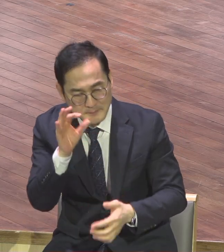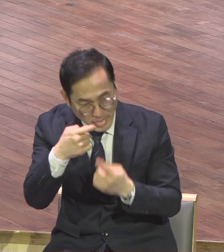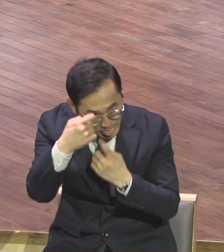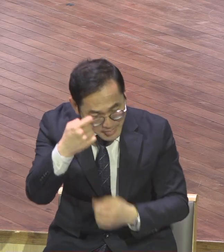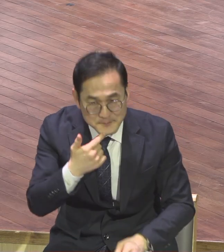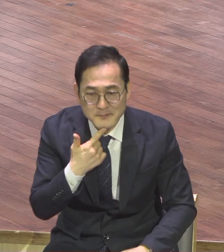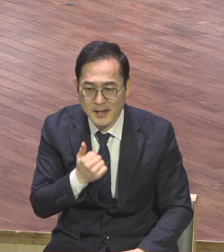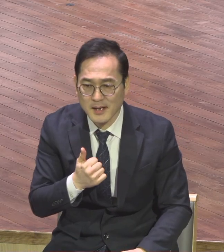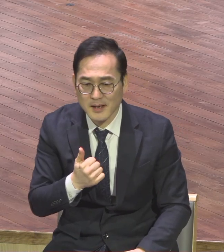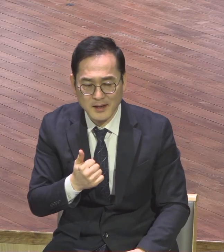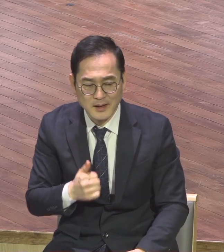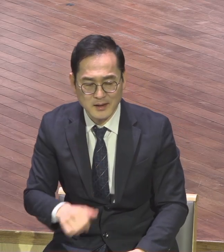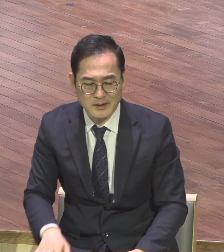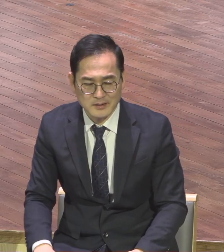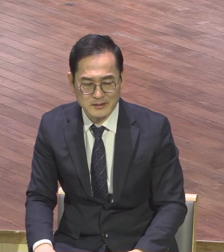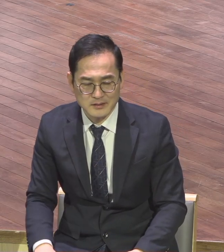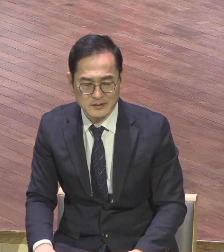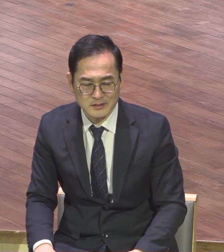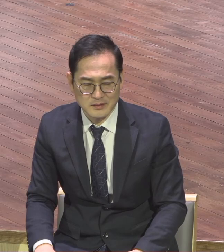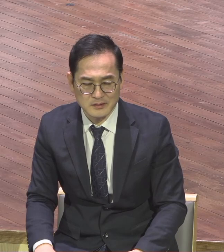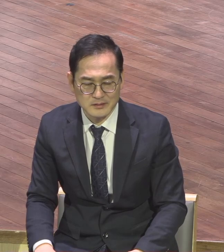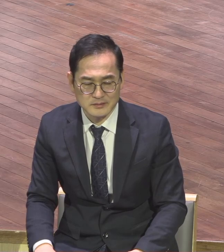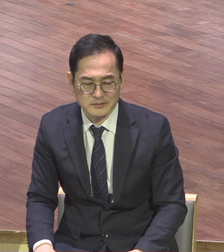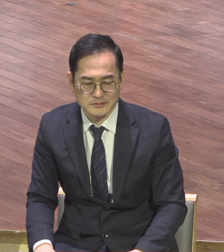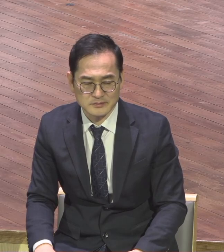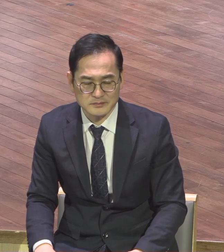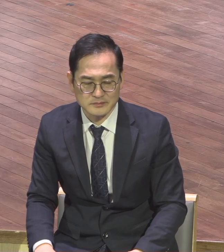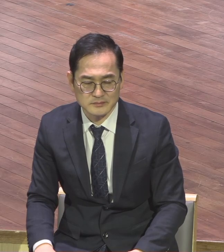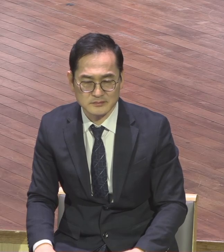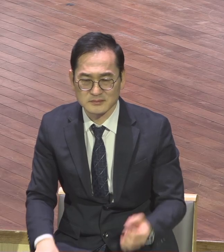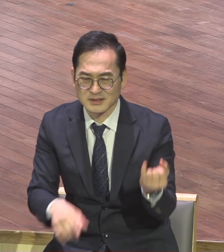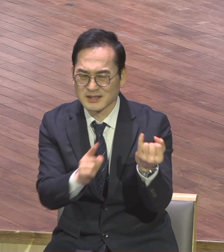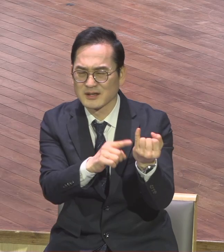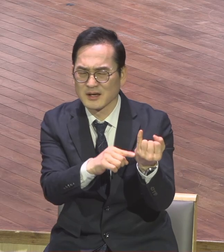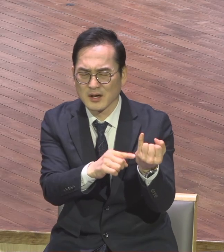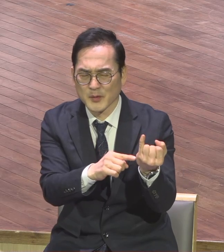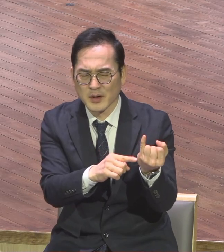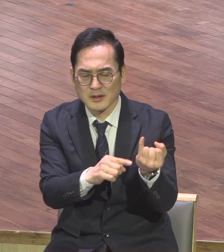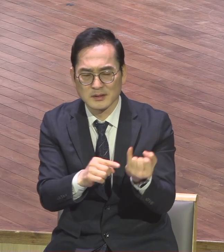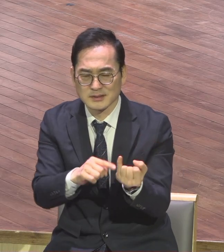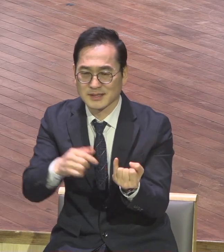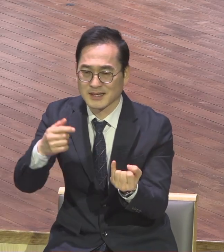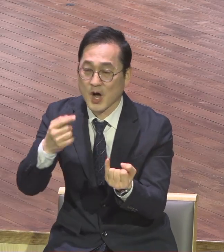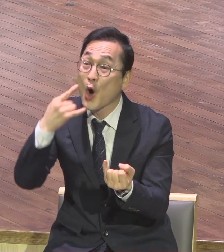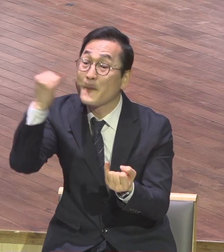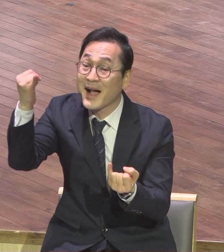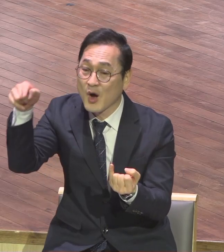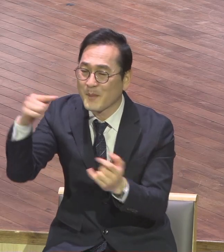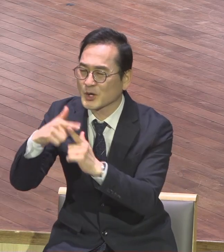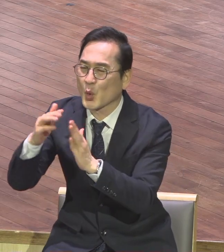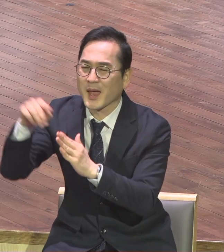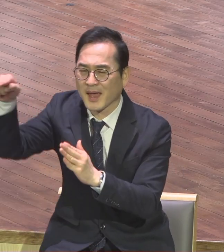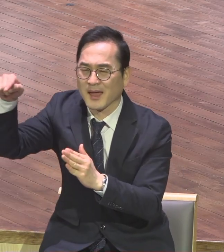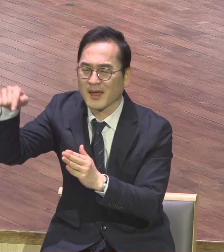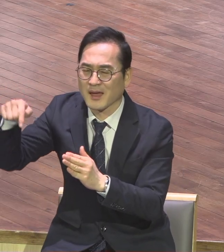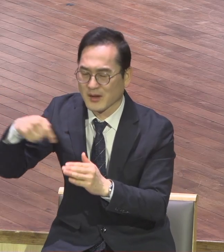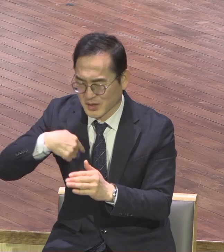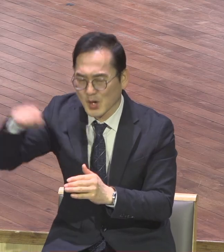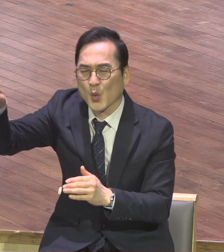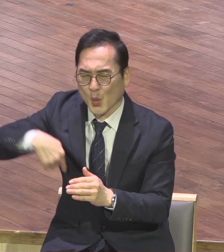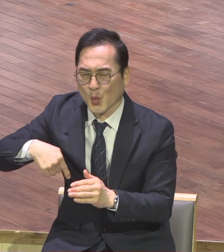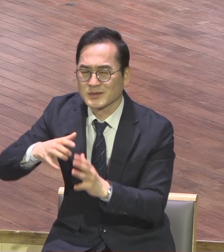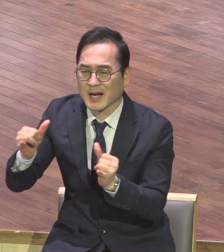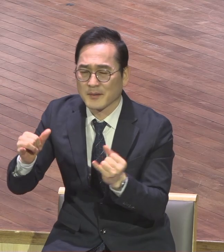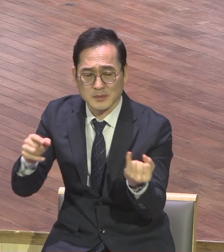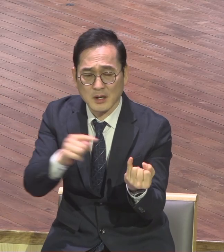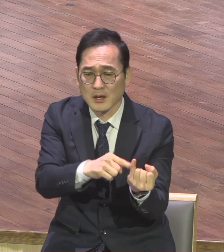그 교회 집사님 다니다 교회를 우리가 다니다 안 다니는데 그 딸이 신내림 받아가지고 신내림 받는 거 처음부터 끝까지 엄청 길어요. 내가